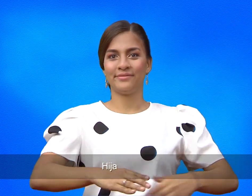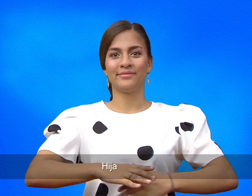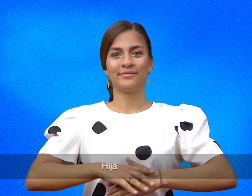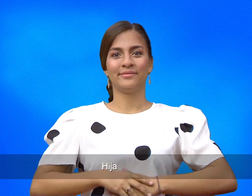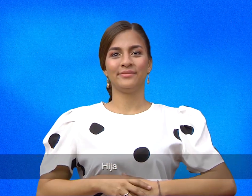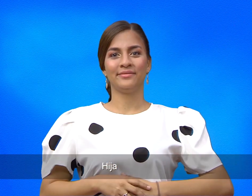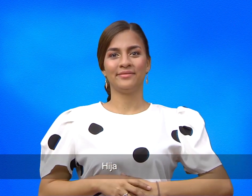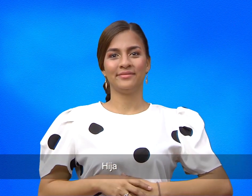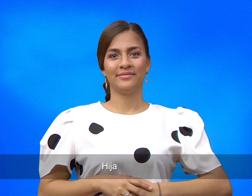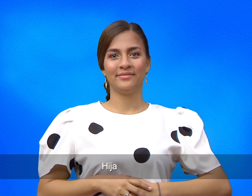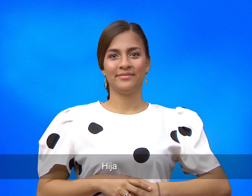Hija.